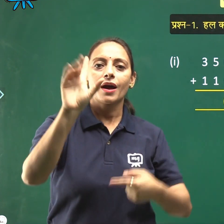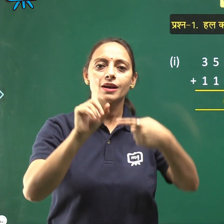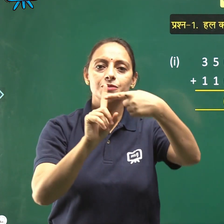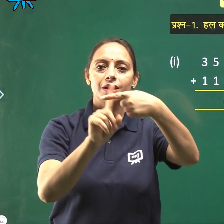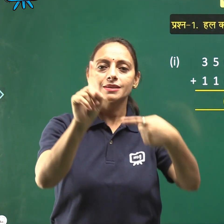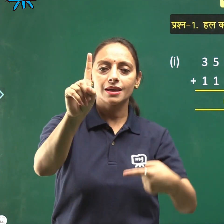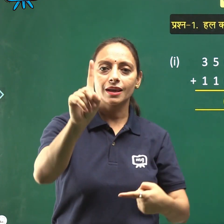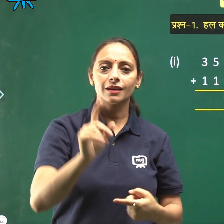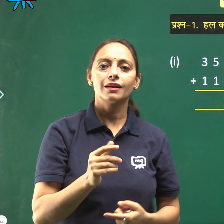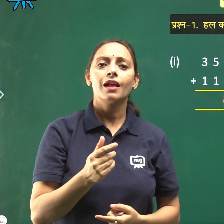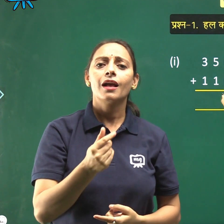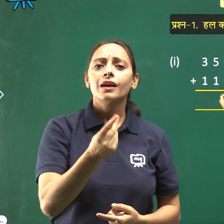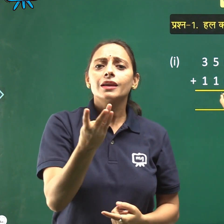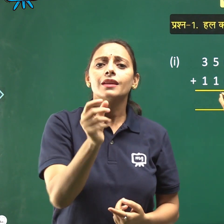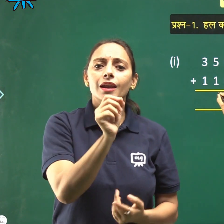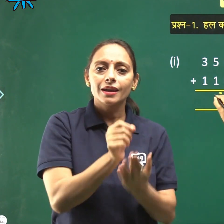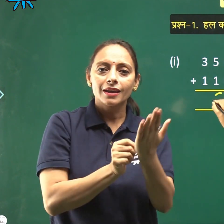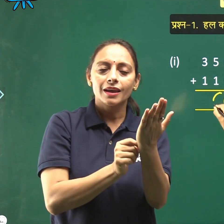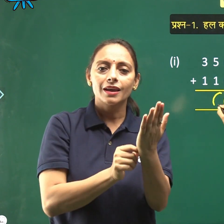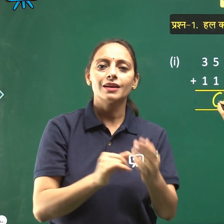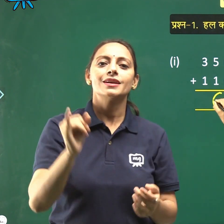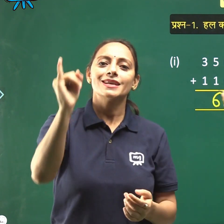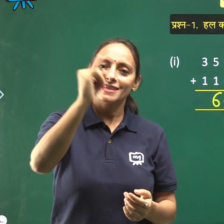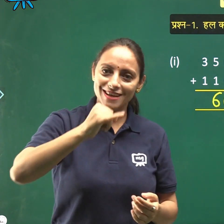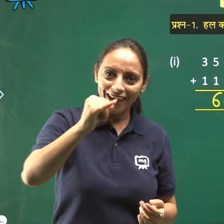5 प्लस 1 कितना लिखेंगे? 6।